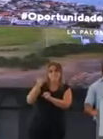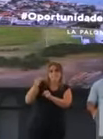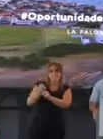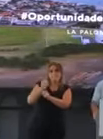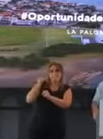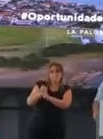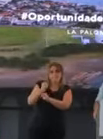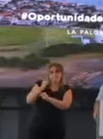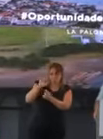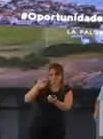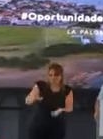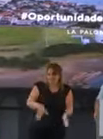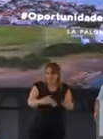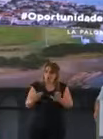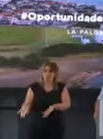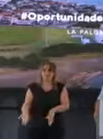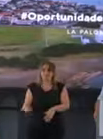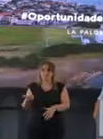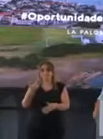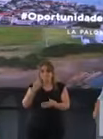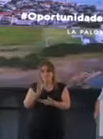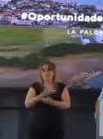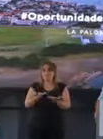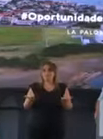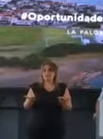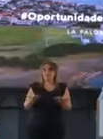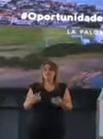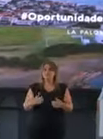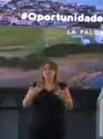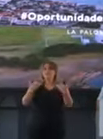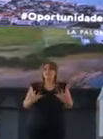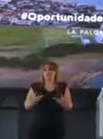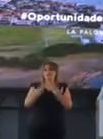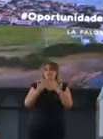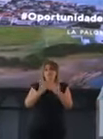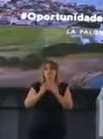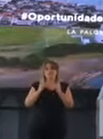Que no puedo hacer otra cosa que agradecer y reconocer.